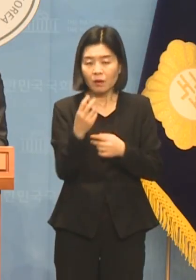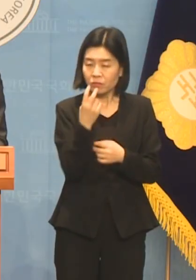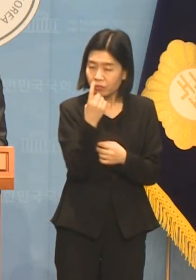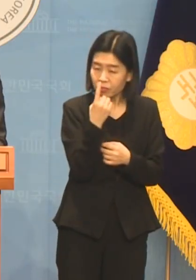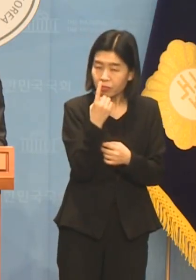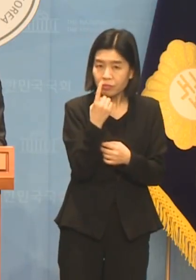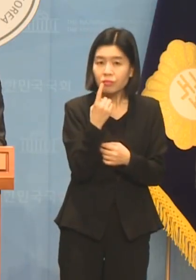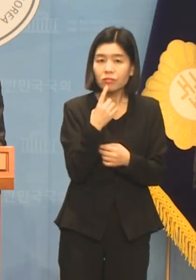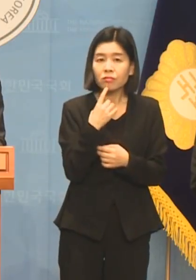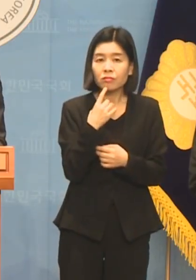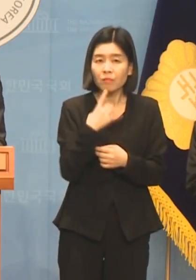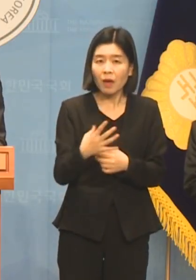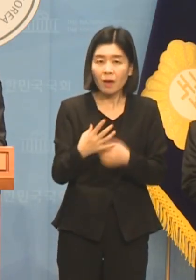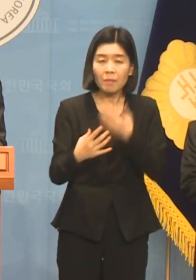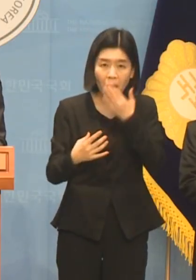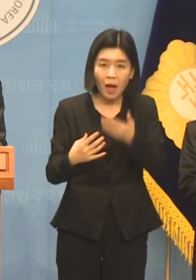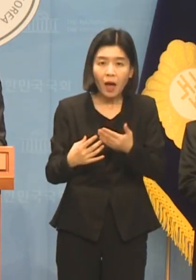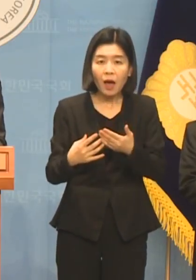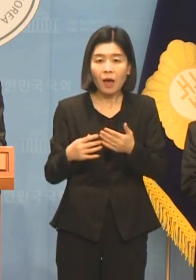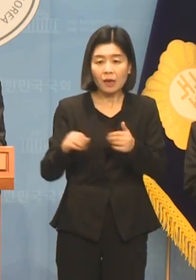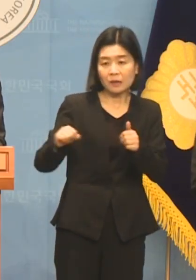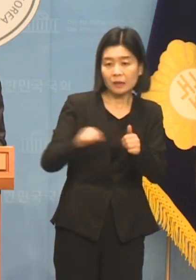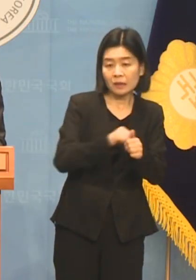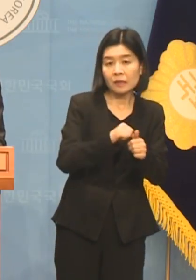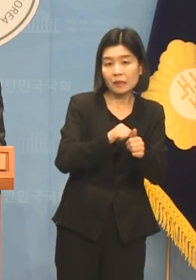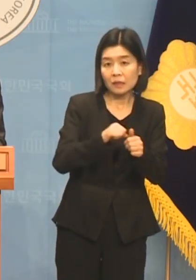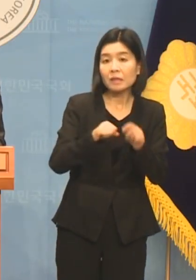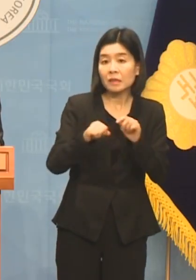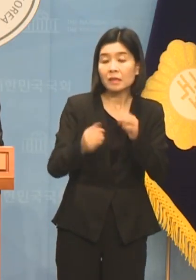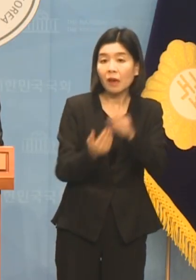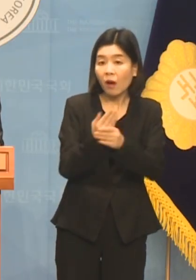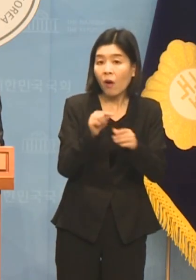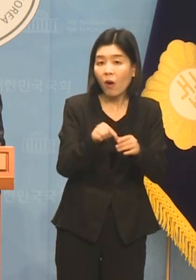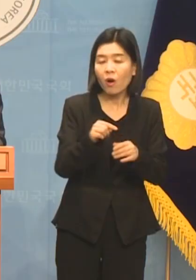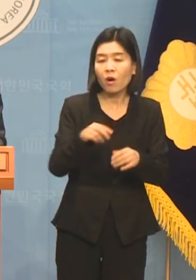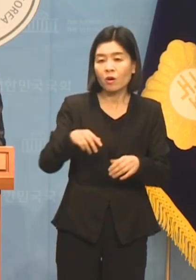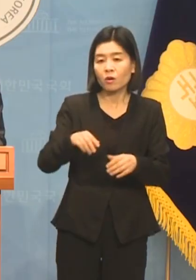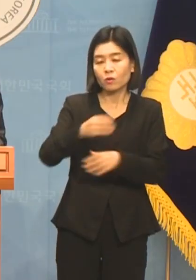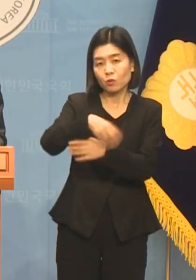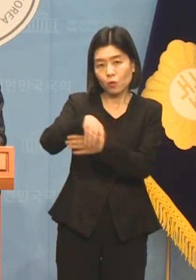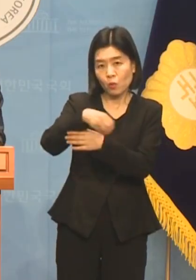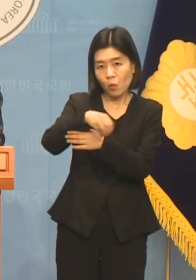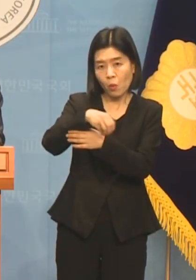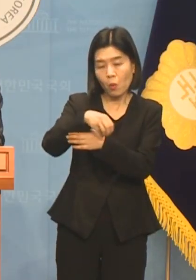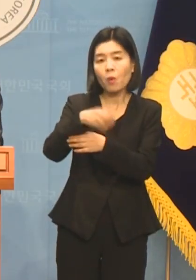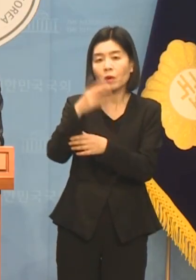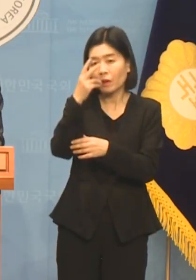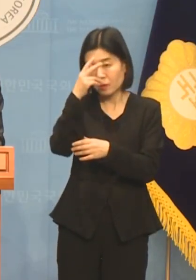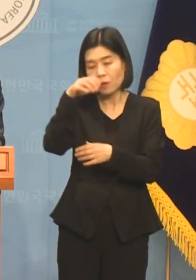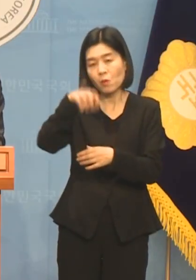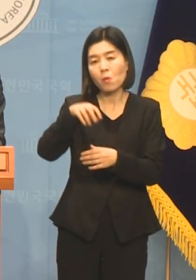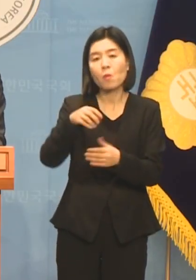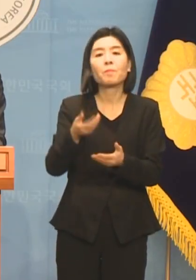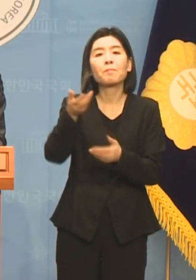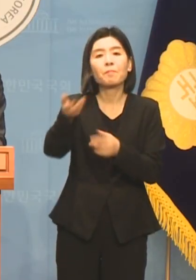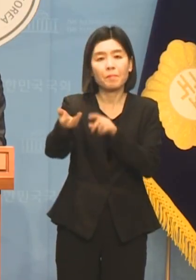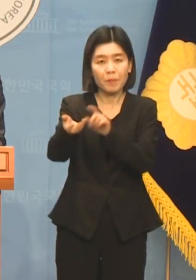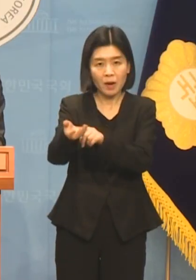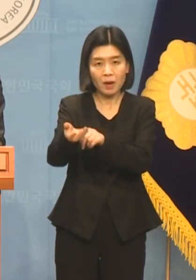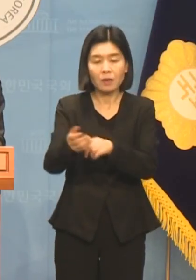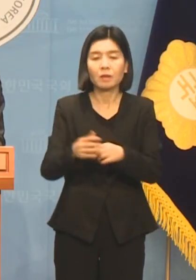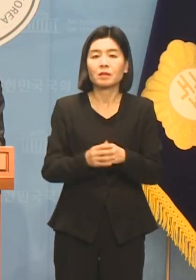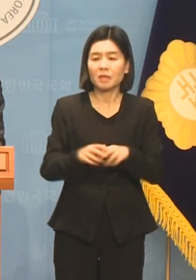업무만을 가능하다는 이유로 사건을 종로 경찰서로 이첩했습니다. 국민소통위원회는 이번 폭력에